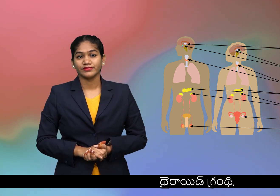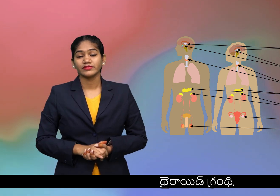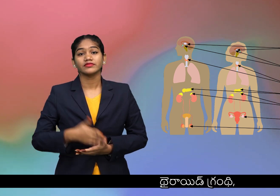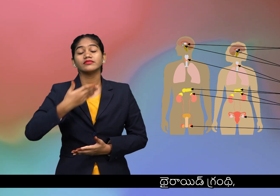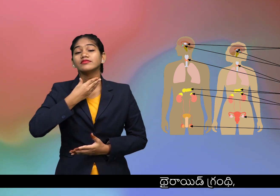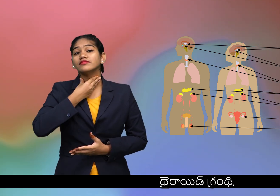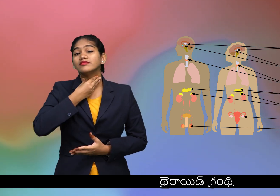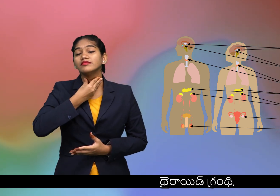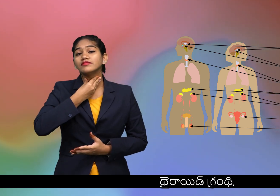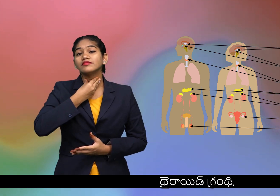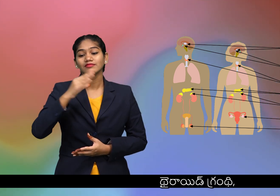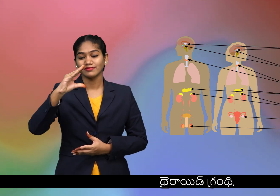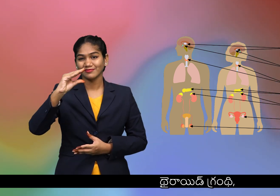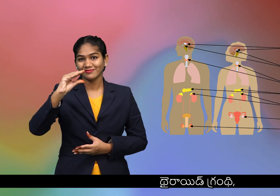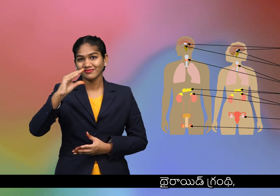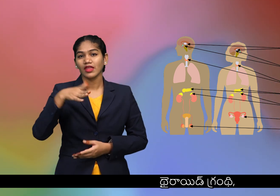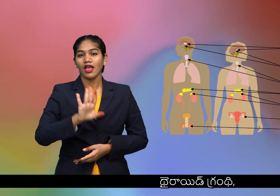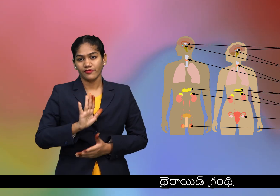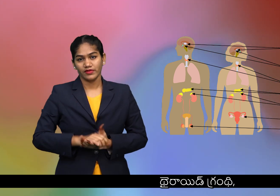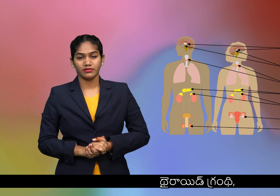థైరాయిడ్ గ్రంథి,